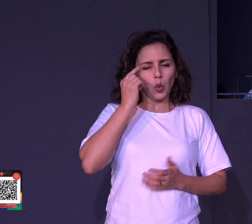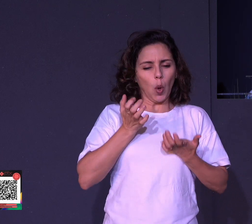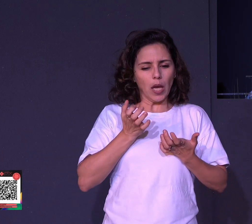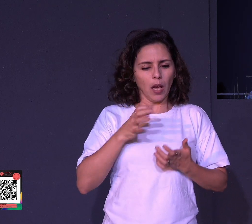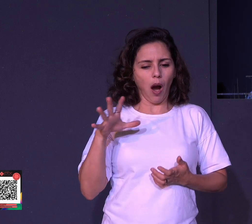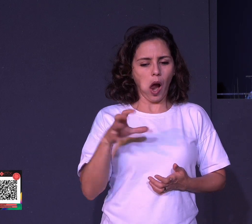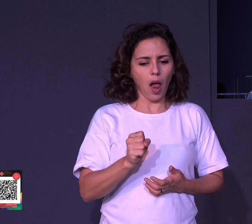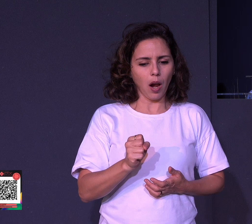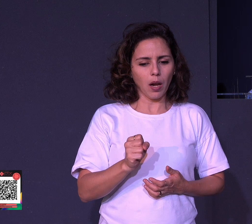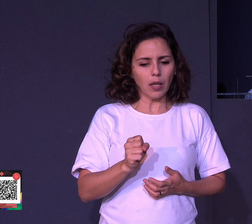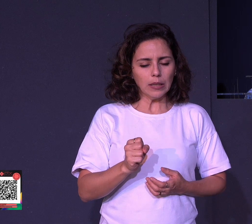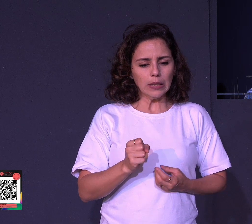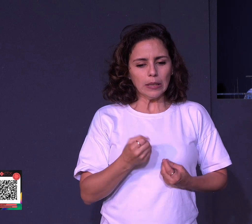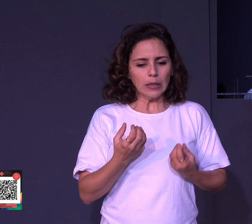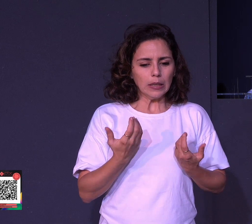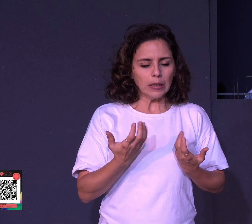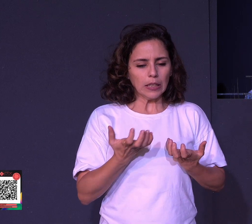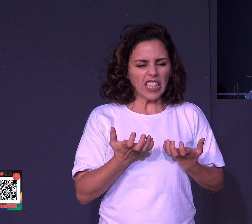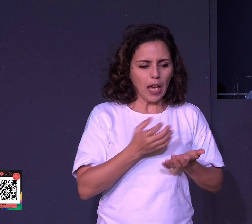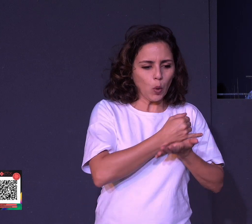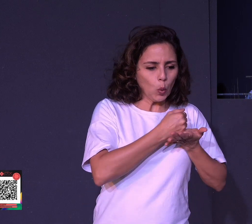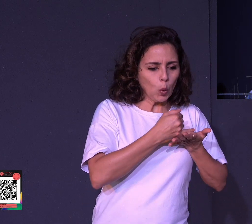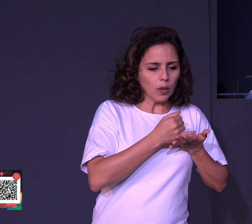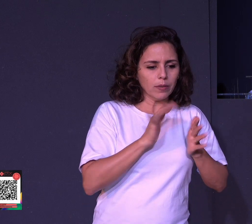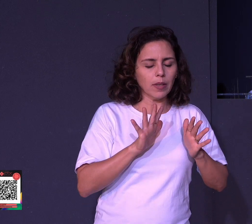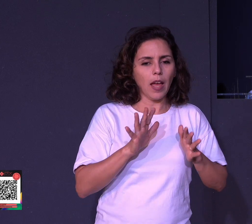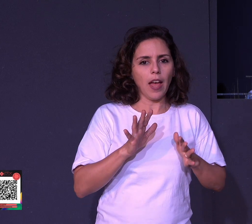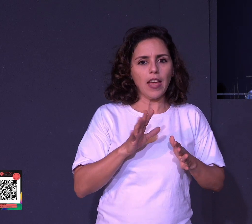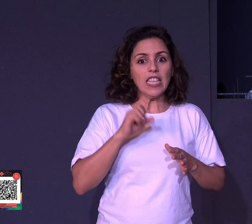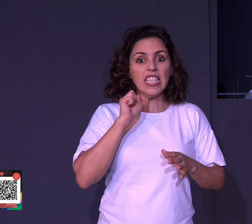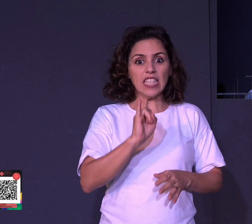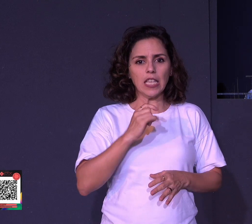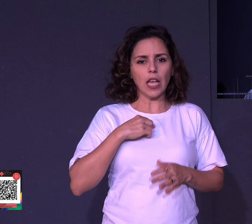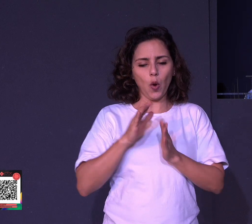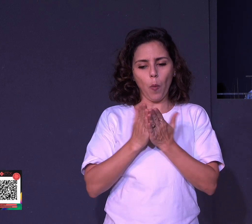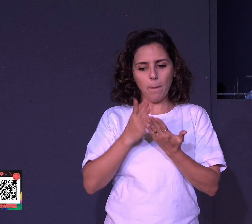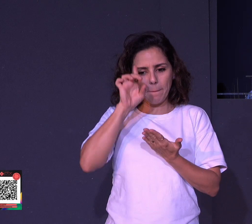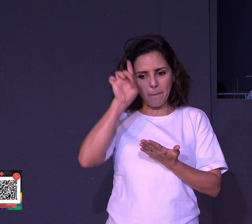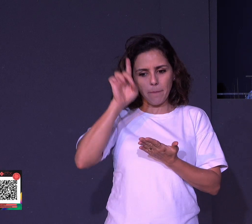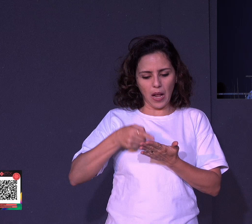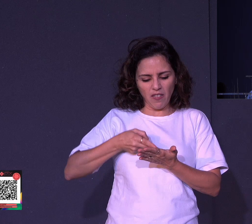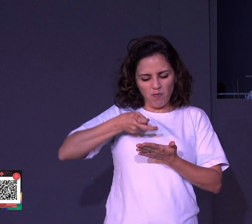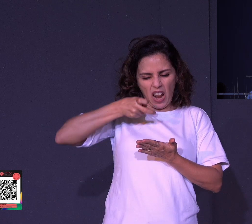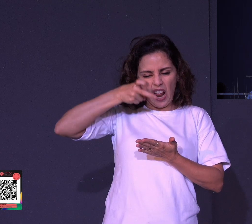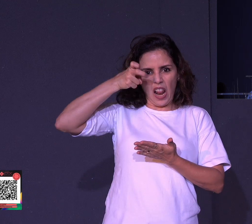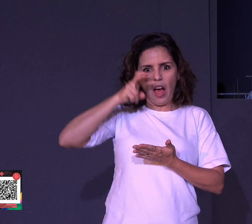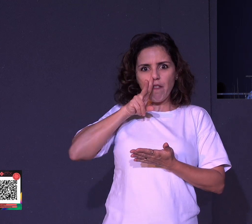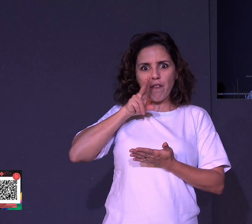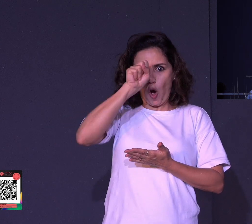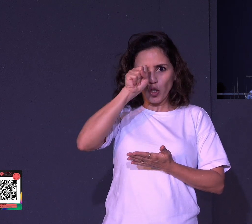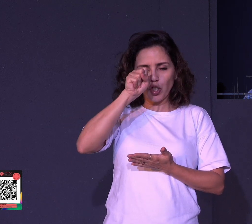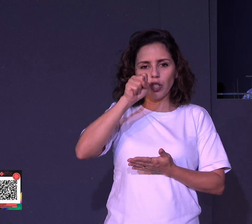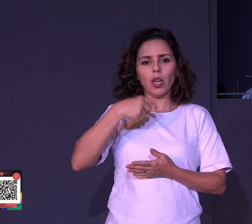nisso pensai. Seja isso que ocupe o vosso pensamento. Ponha